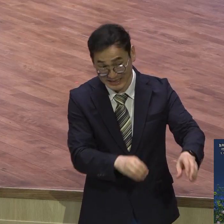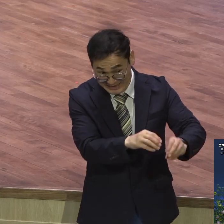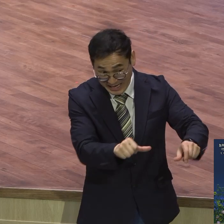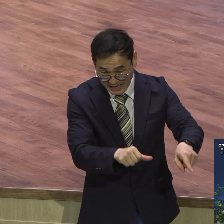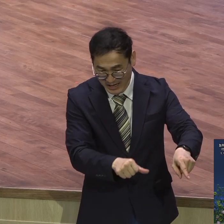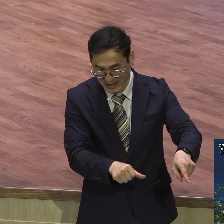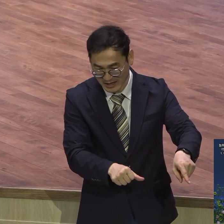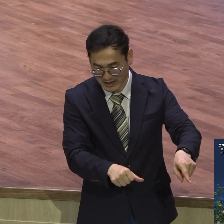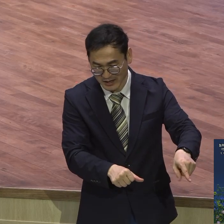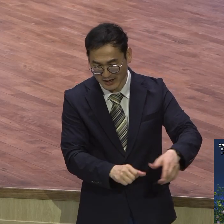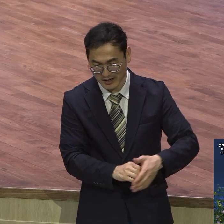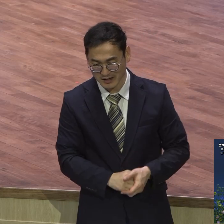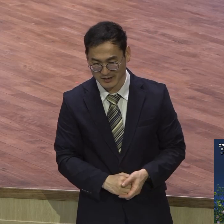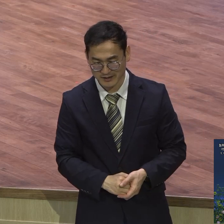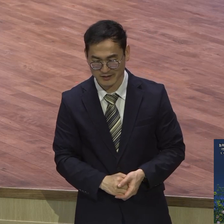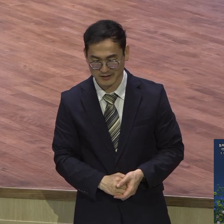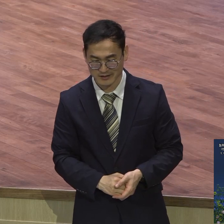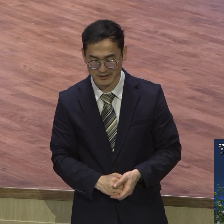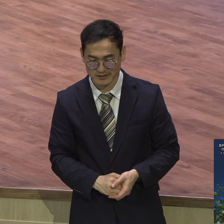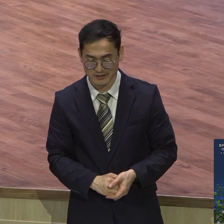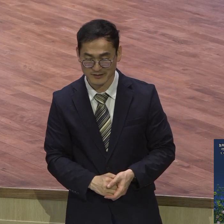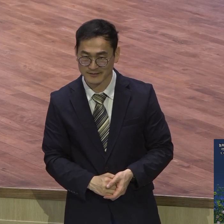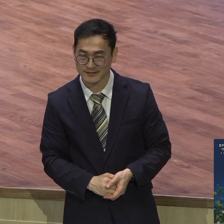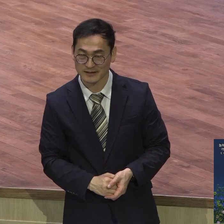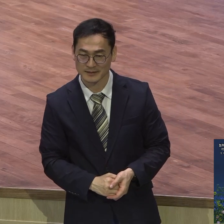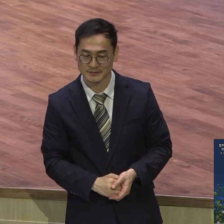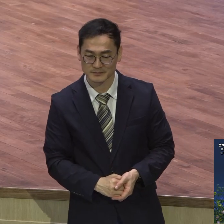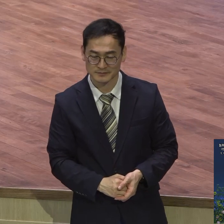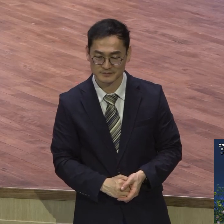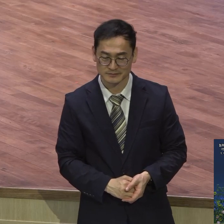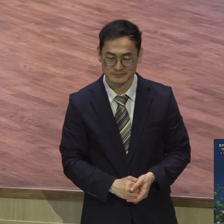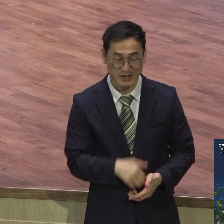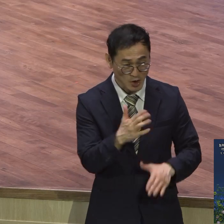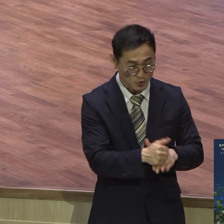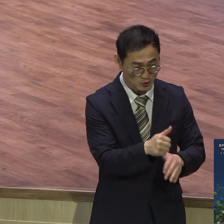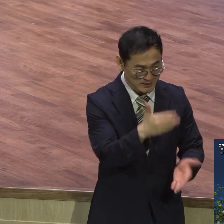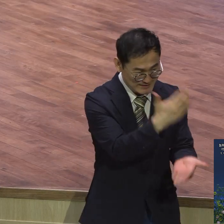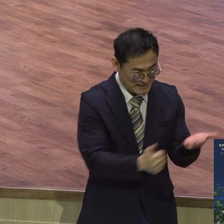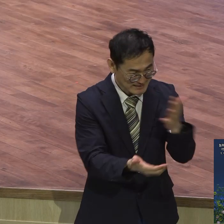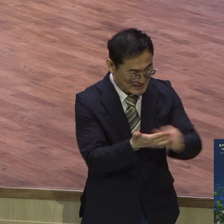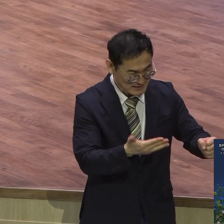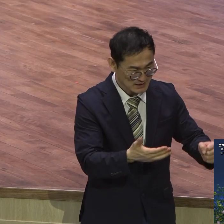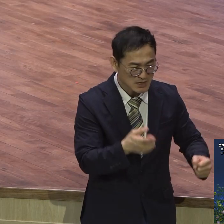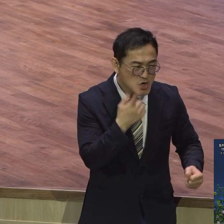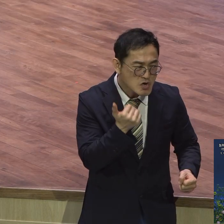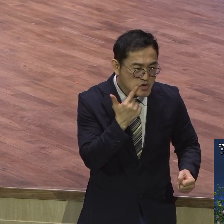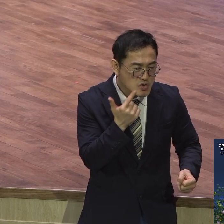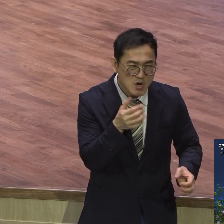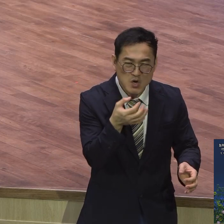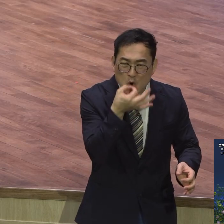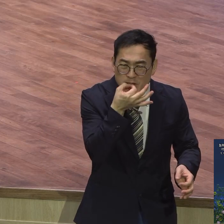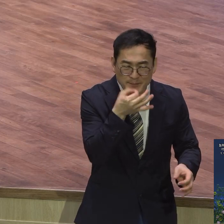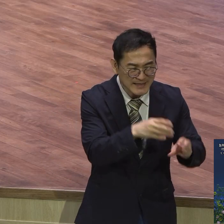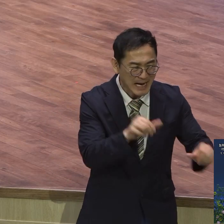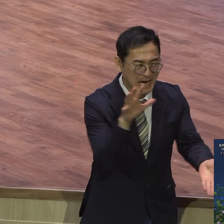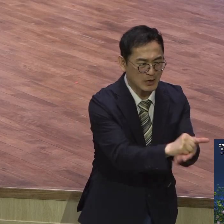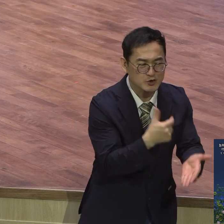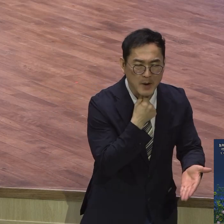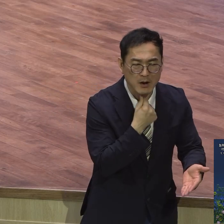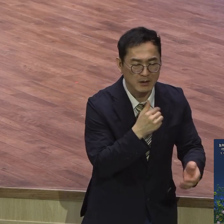계속해서 그냥 말로만 끊임없이 전쟁이 일어난다. 서로 차지하려고 그래서 언제